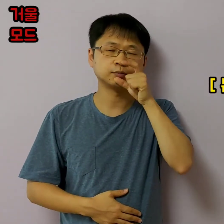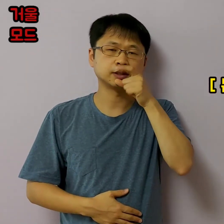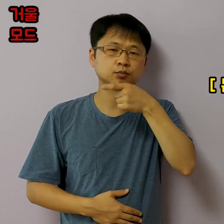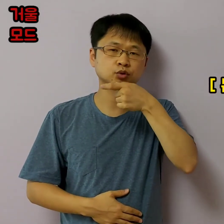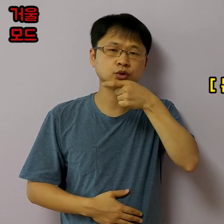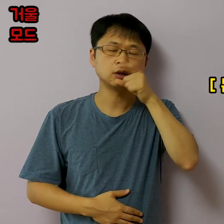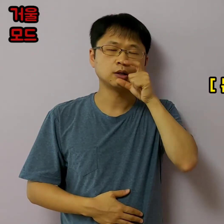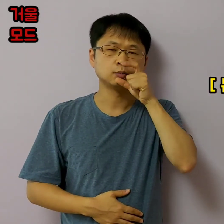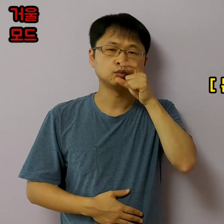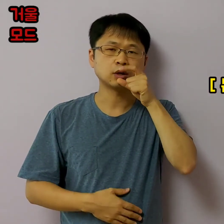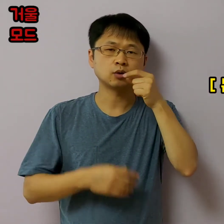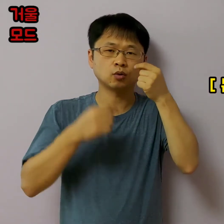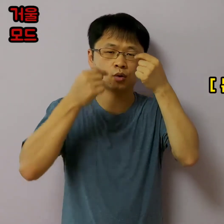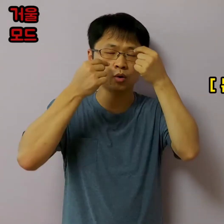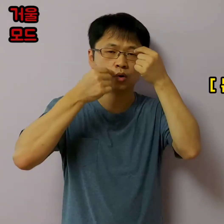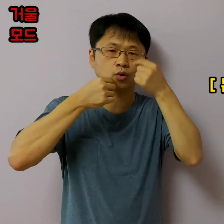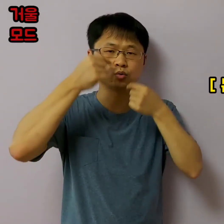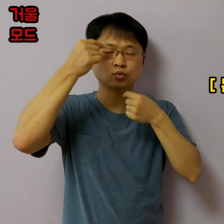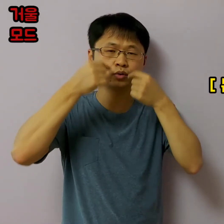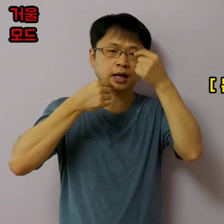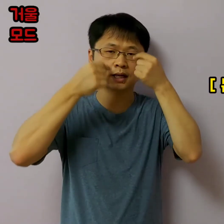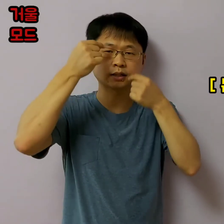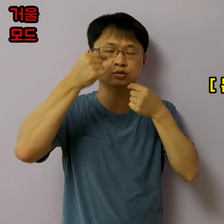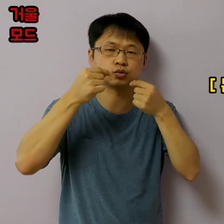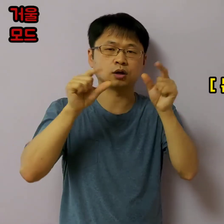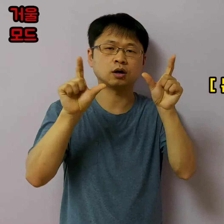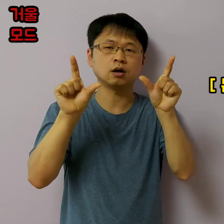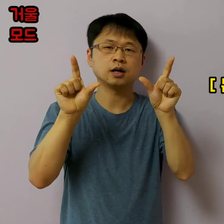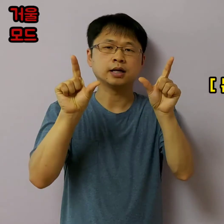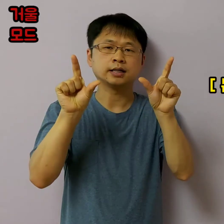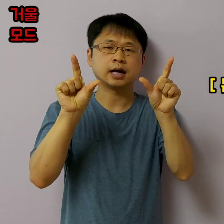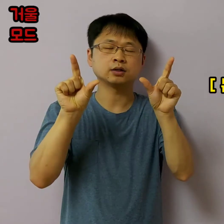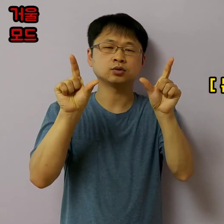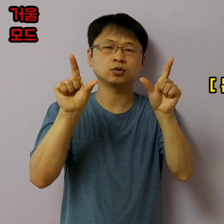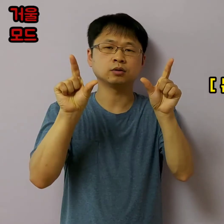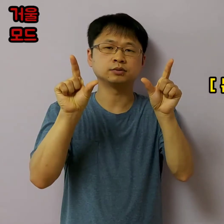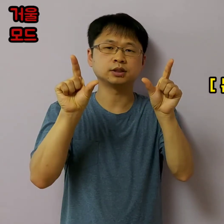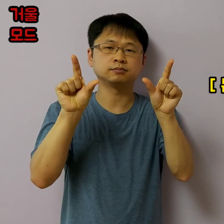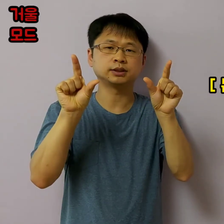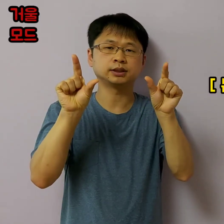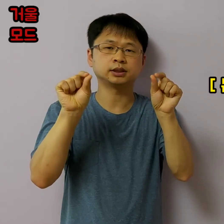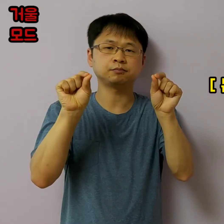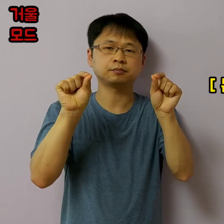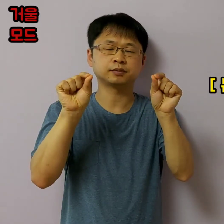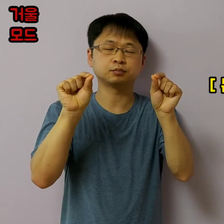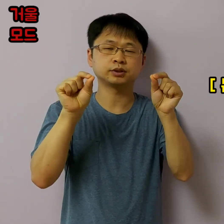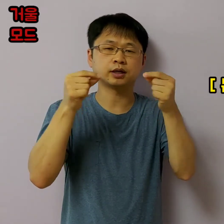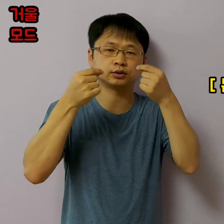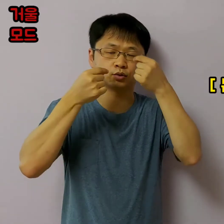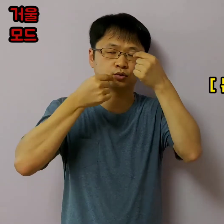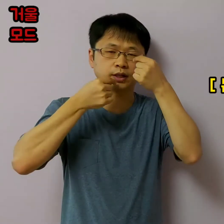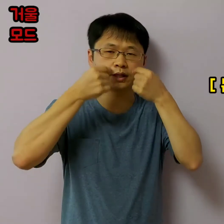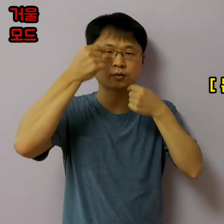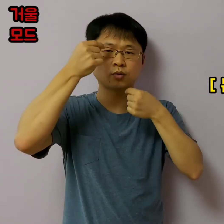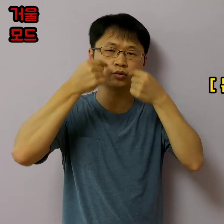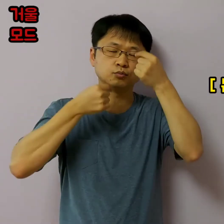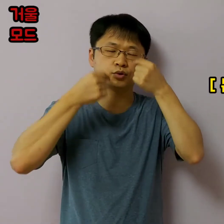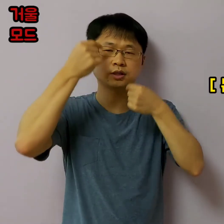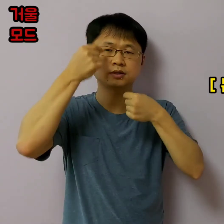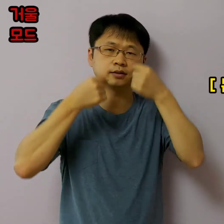수어입니다. 물하고 울다라는 수어 양손 엄지검지 붙여가지고 눈에 대고 눈물이